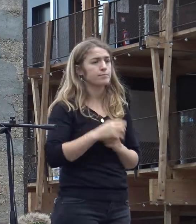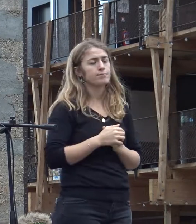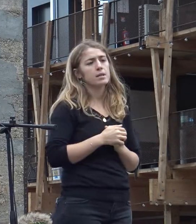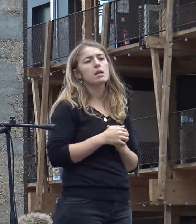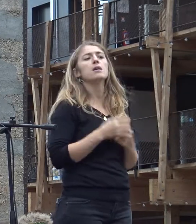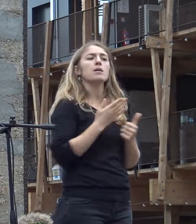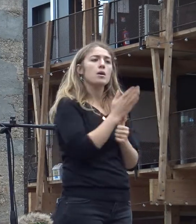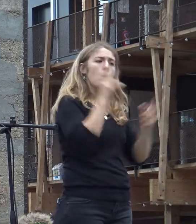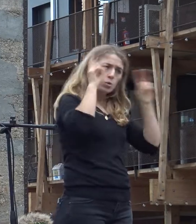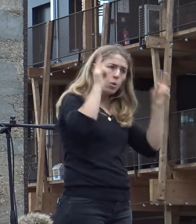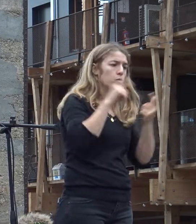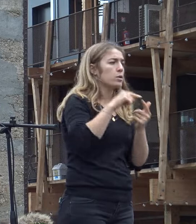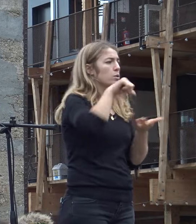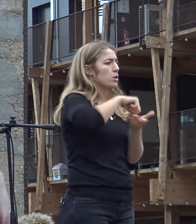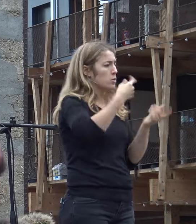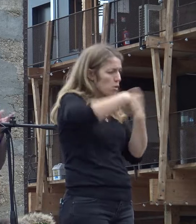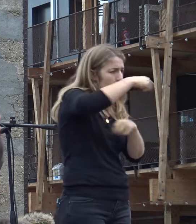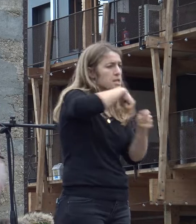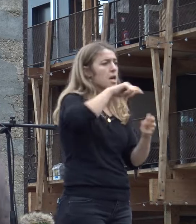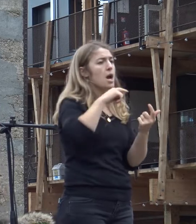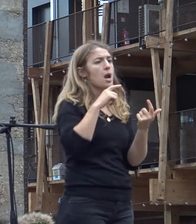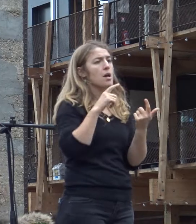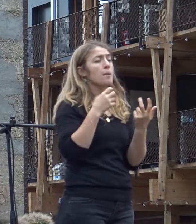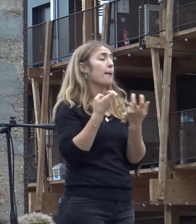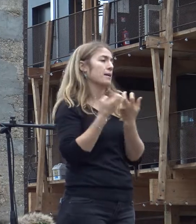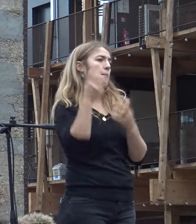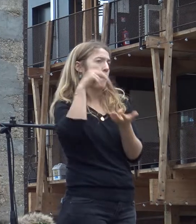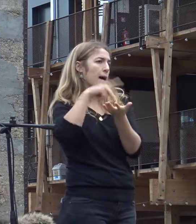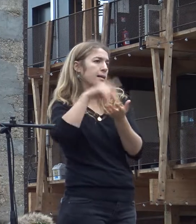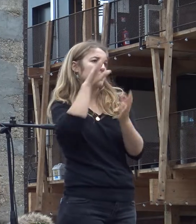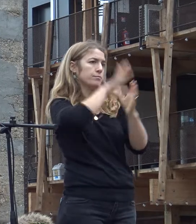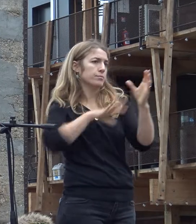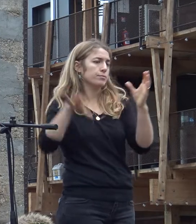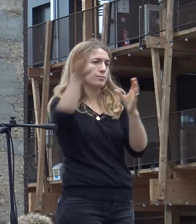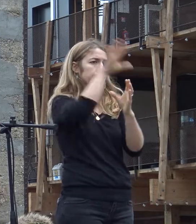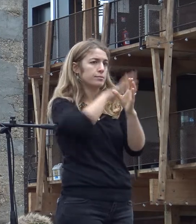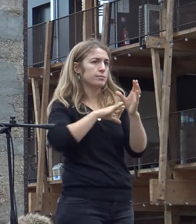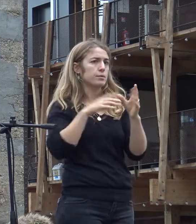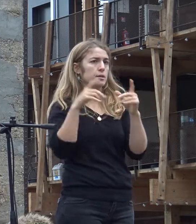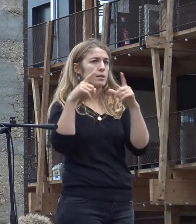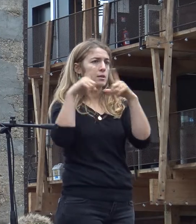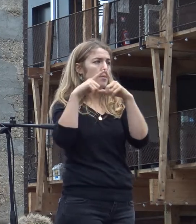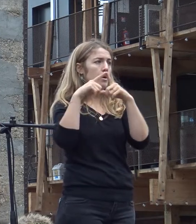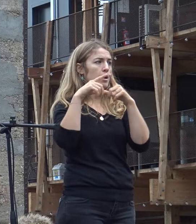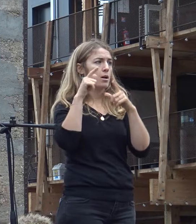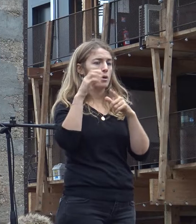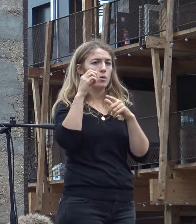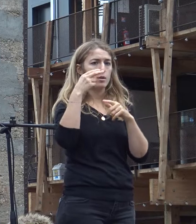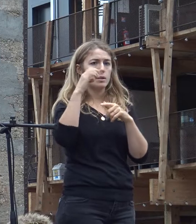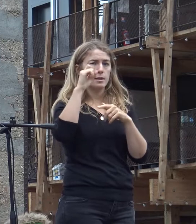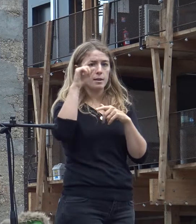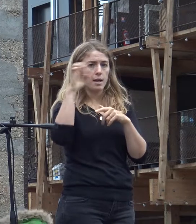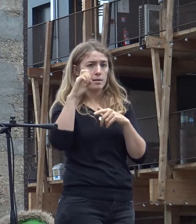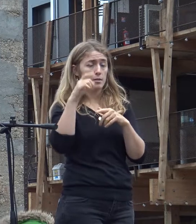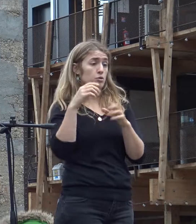Autoroute, centre commercial, comme à Paris, dans la région parisienne, le triangle de Gonesse, par exemple, dont le